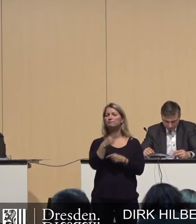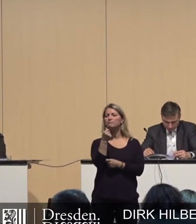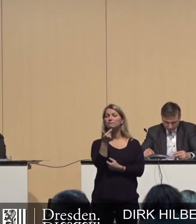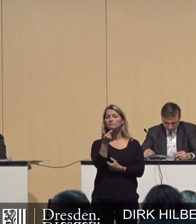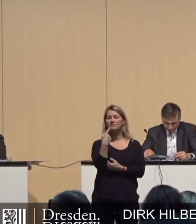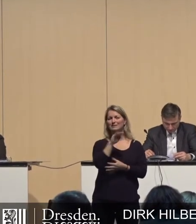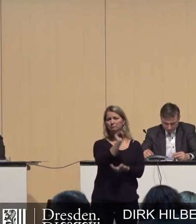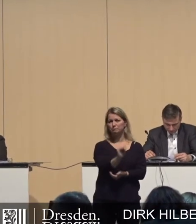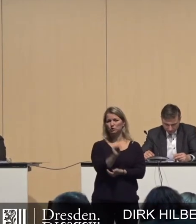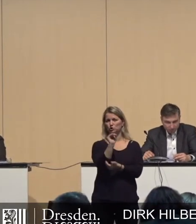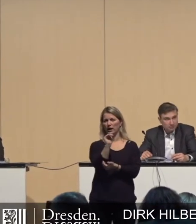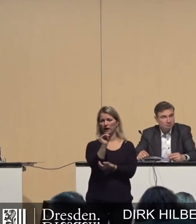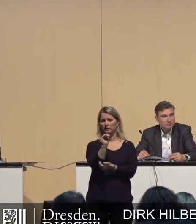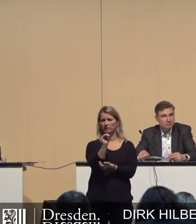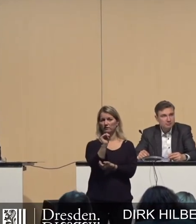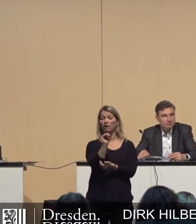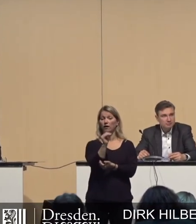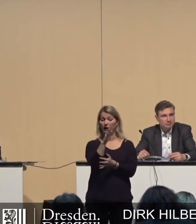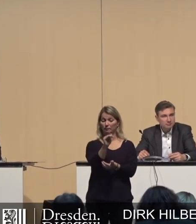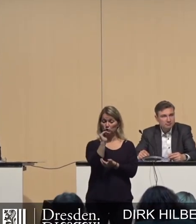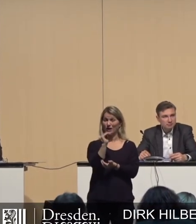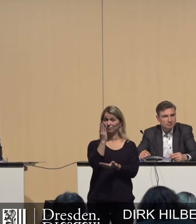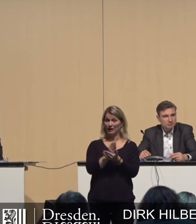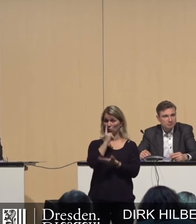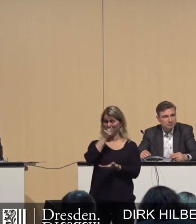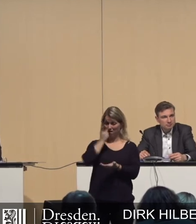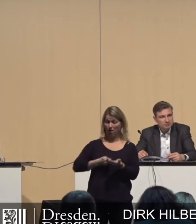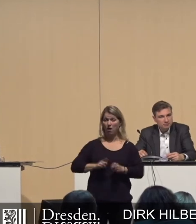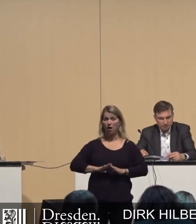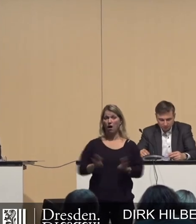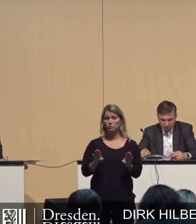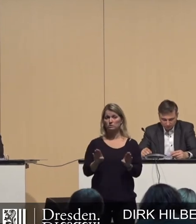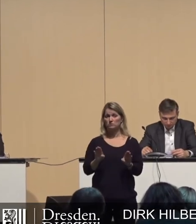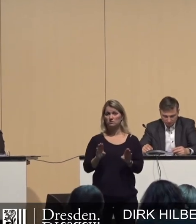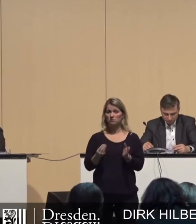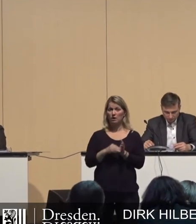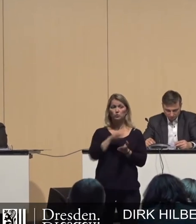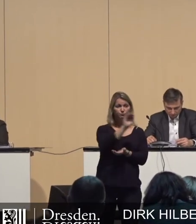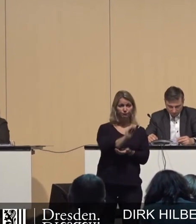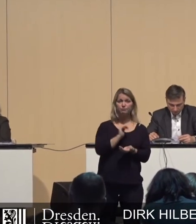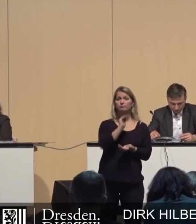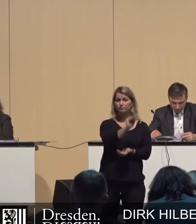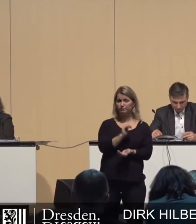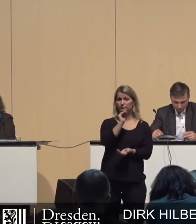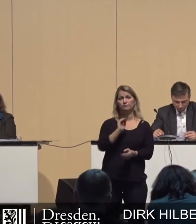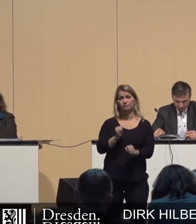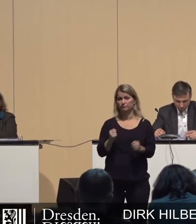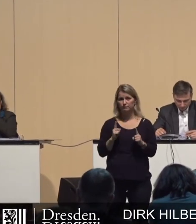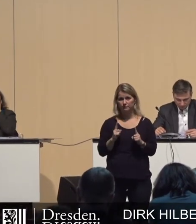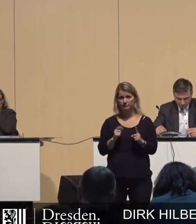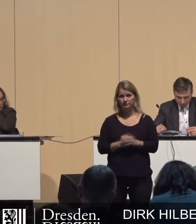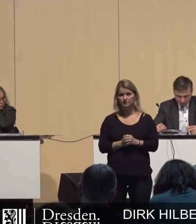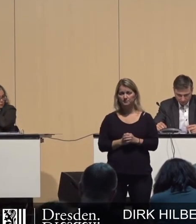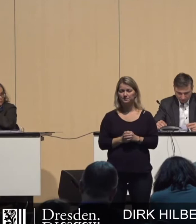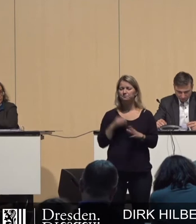sich immer wieder auffüllenden Fonds. Gestatten Sie mir dazu einige Erläuterungen.